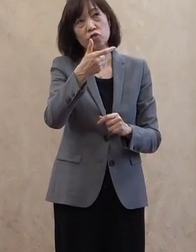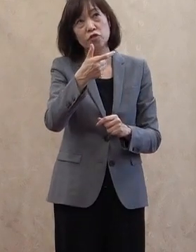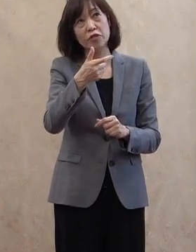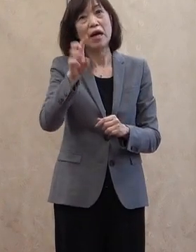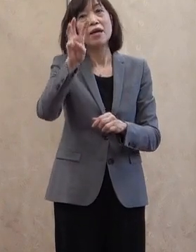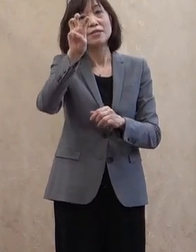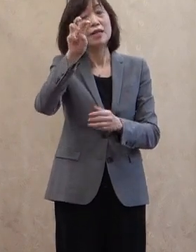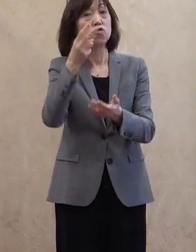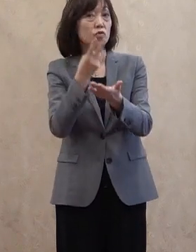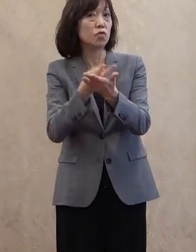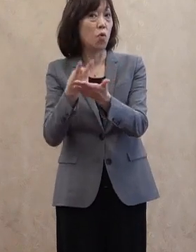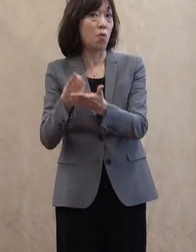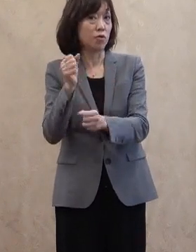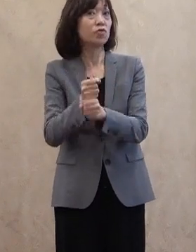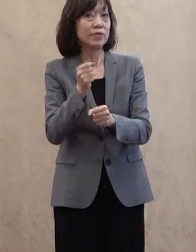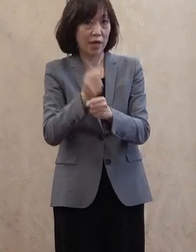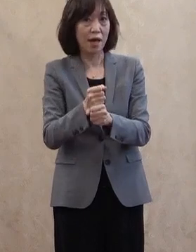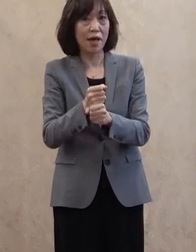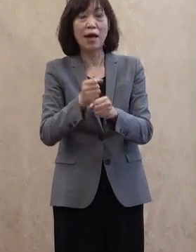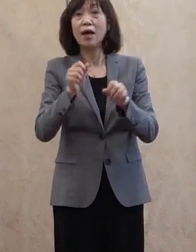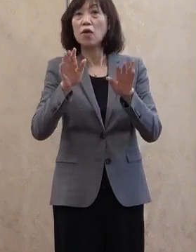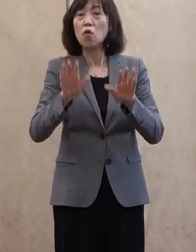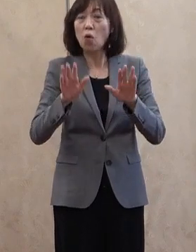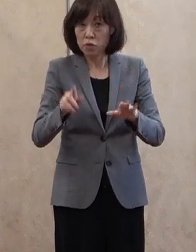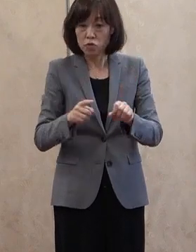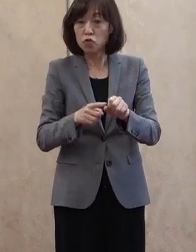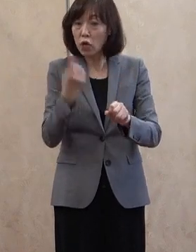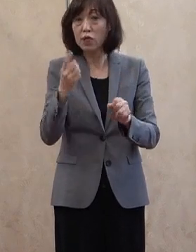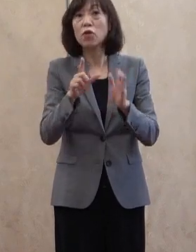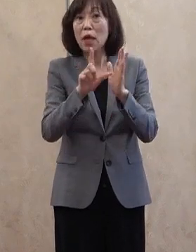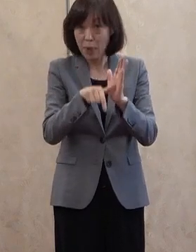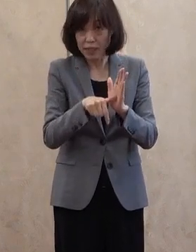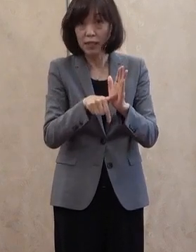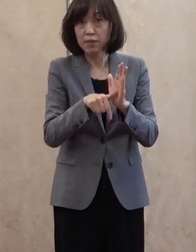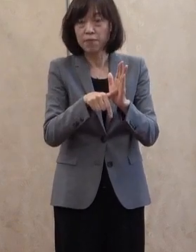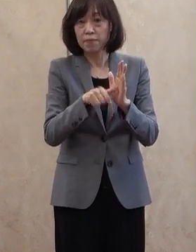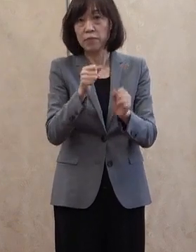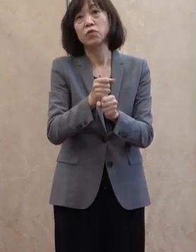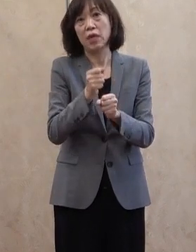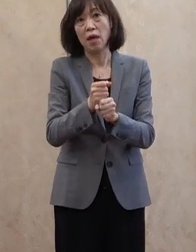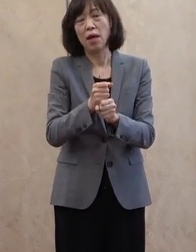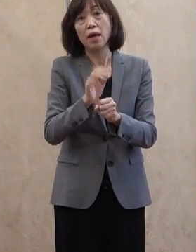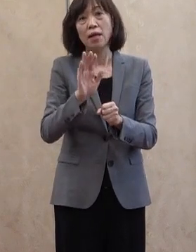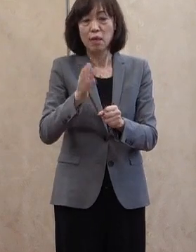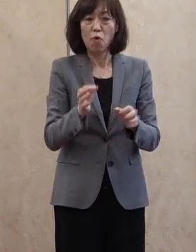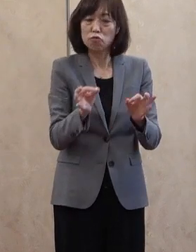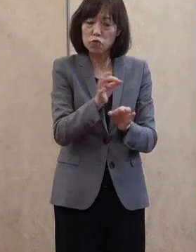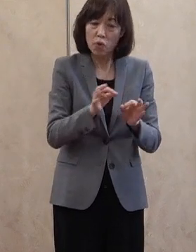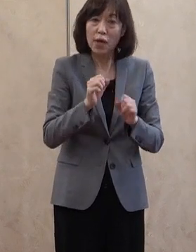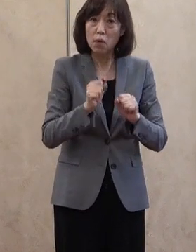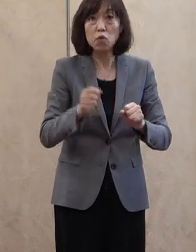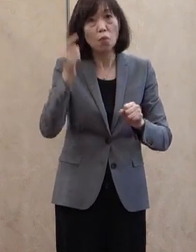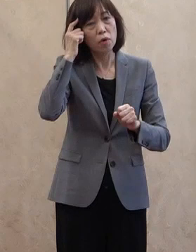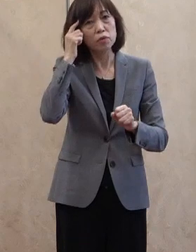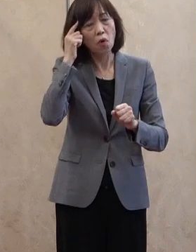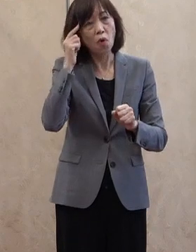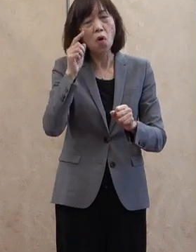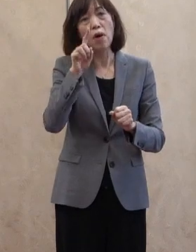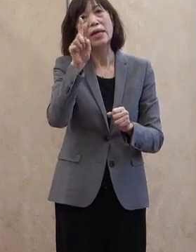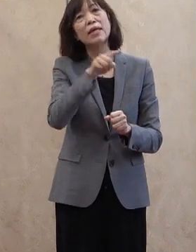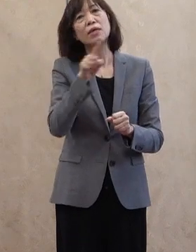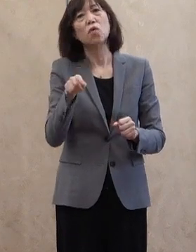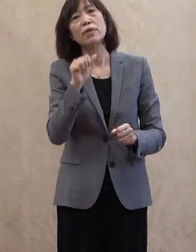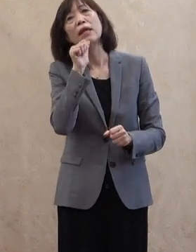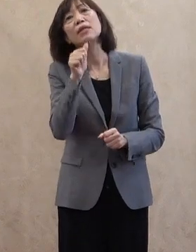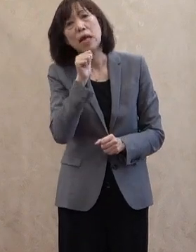って、こういった時のためにですね、備えていたんですけれども、実際やっぱり運用しようとするとやっぱり人が足りてないっていうのはか